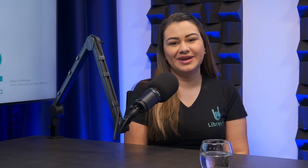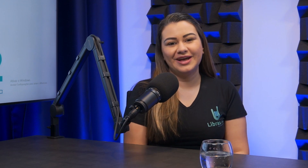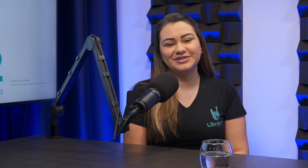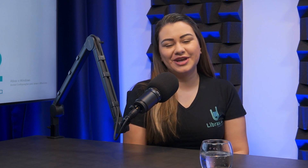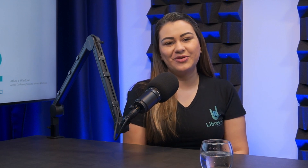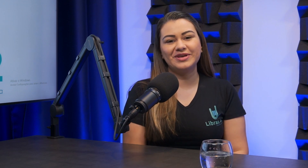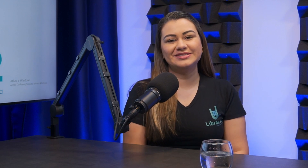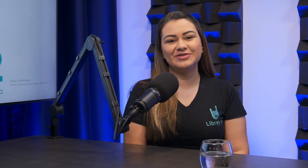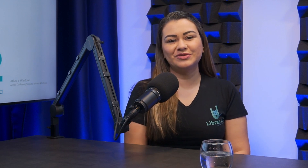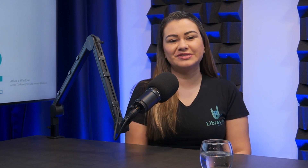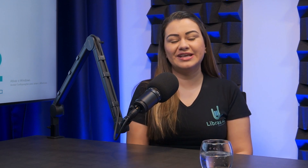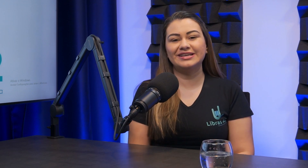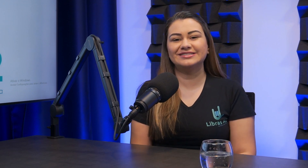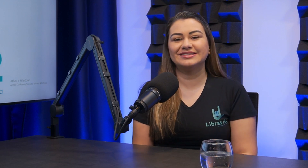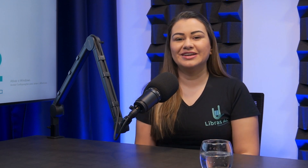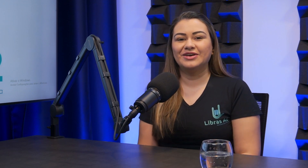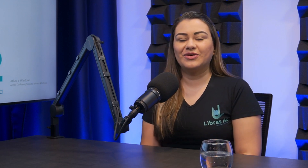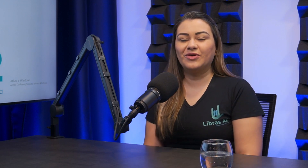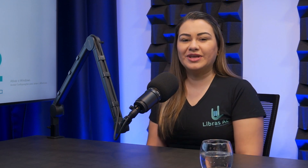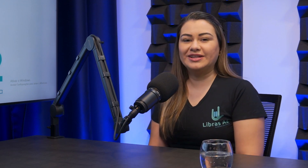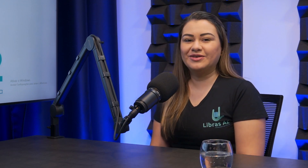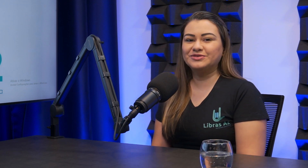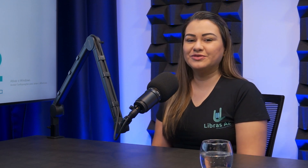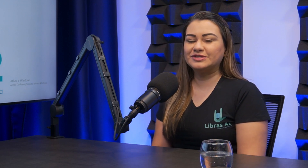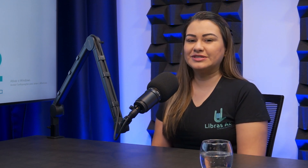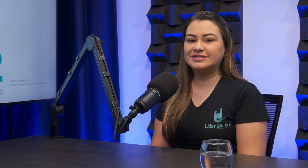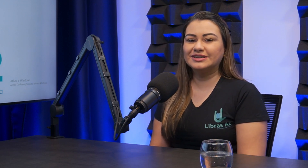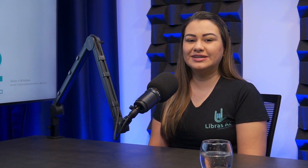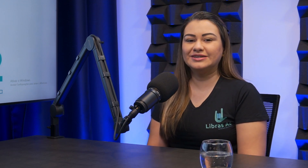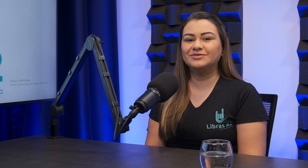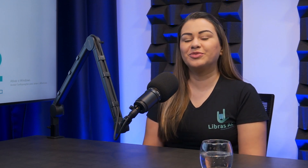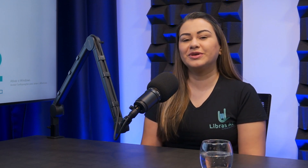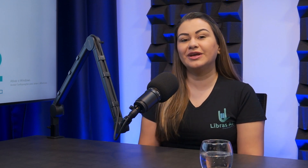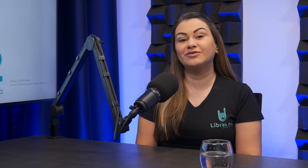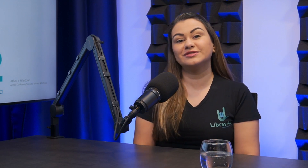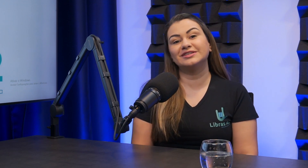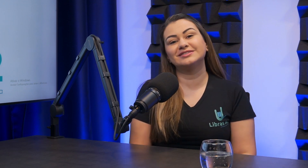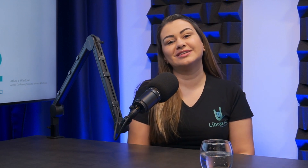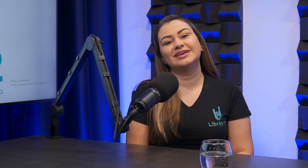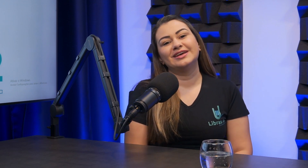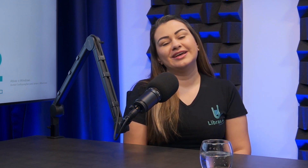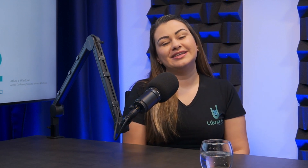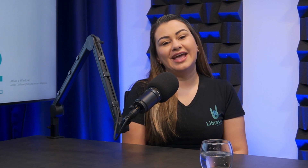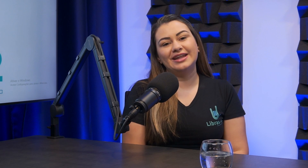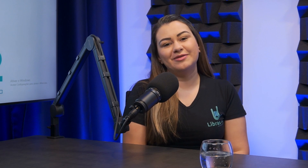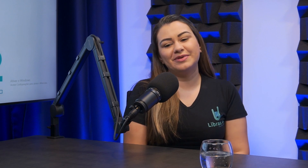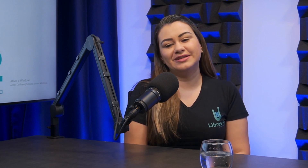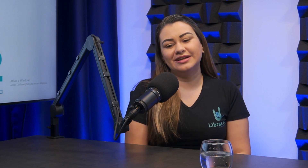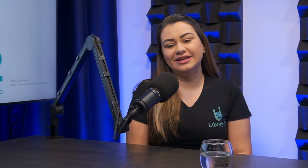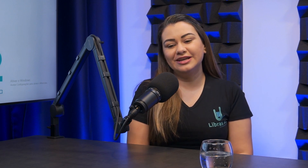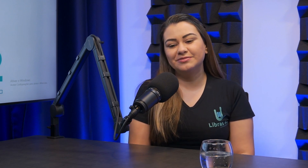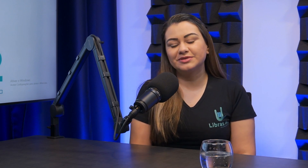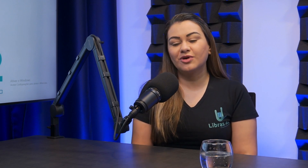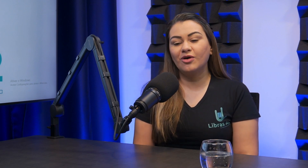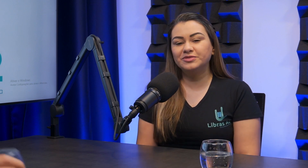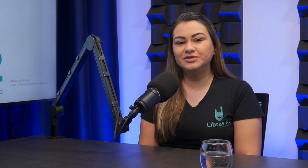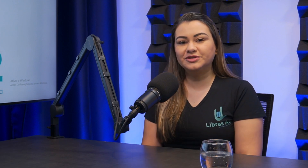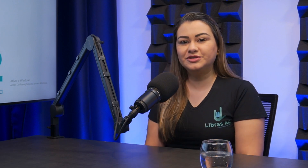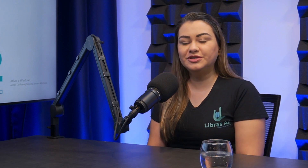aí. gente quer conhecer vocês. Coloque aí de onde vocês são, por que vocês querem aprender Libras, qual é o objetivo